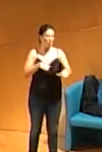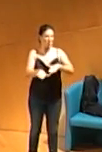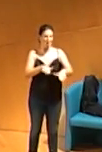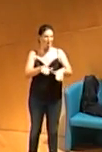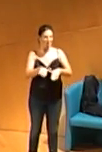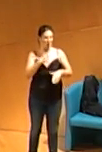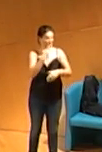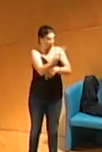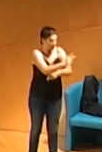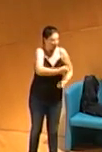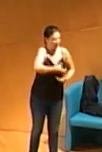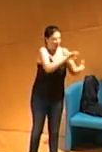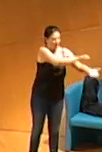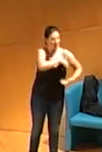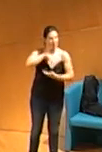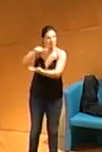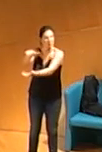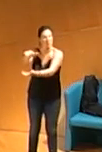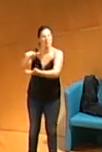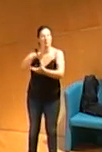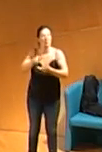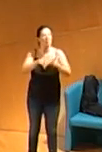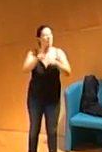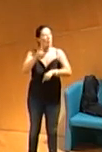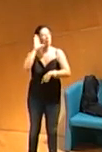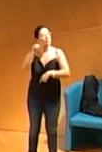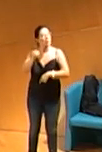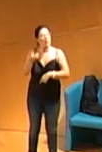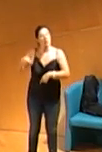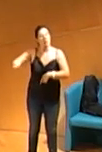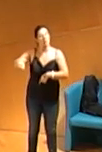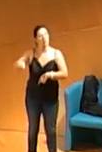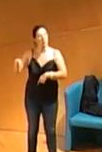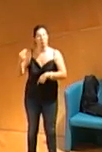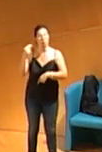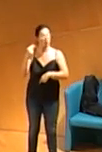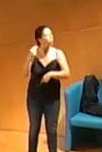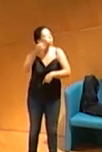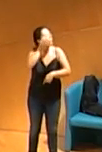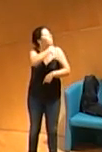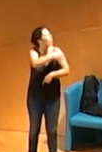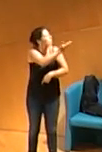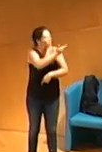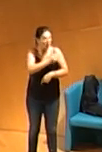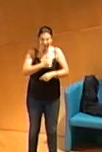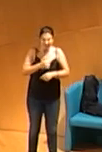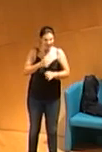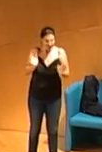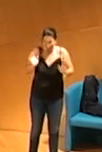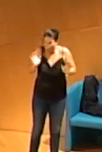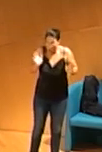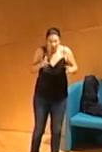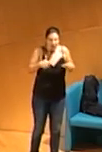et parce que des fois les professionnels ils pensent qu'on invente, mais on n'invente pas. On